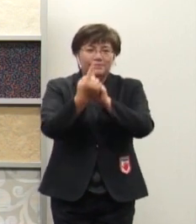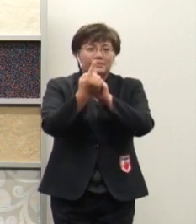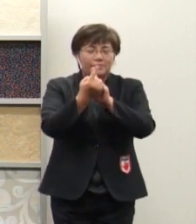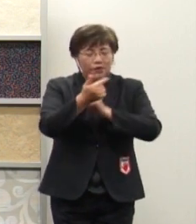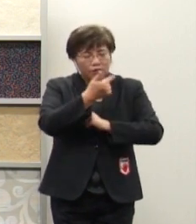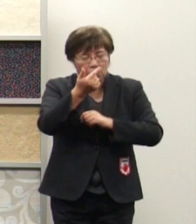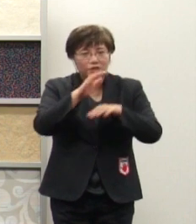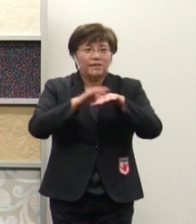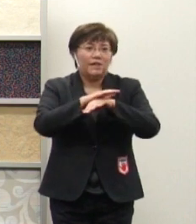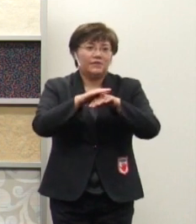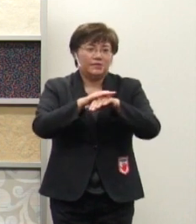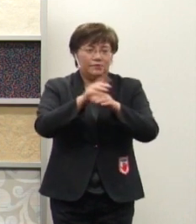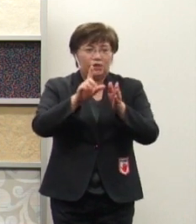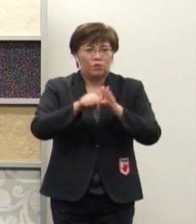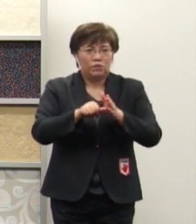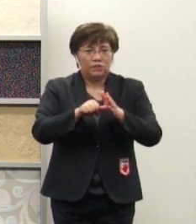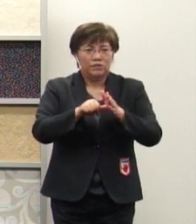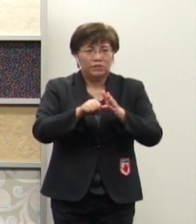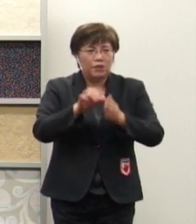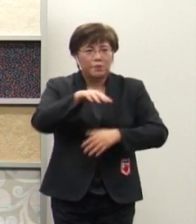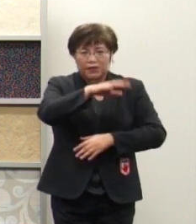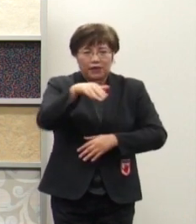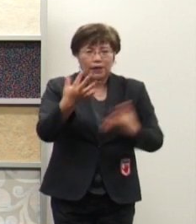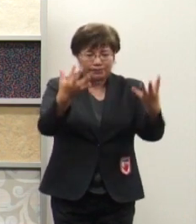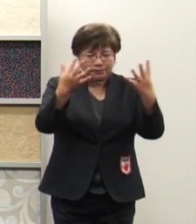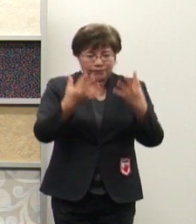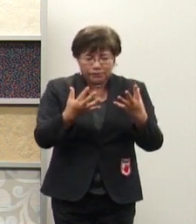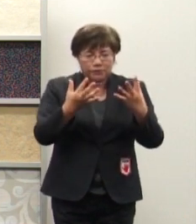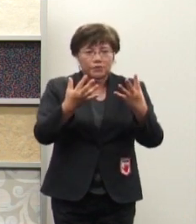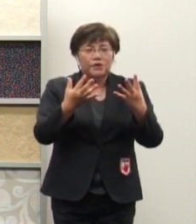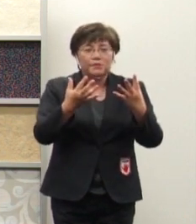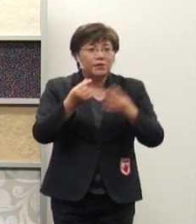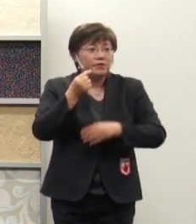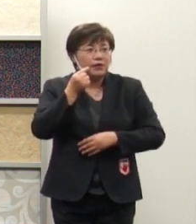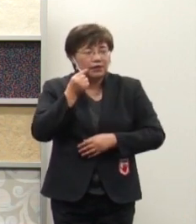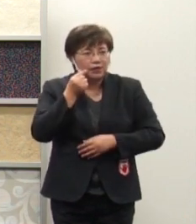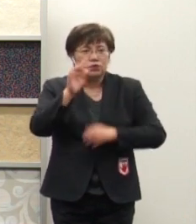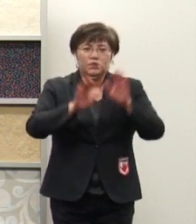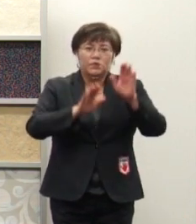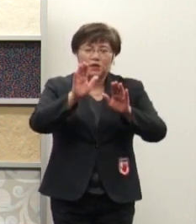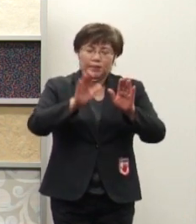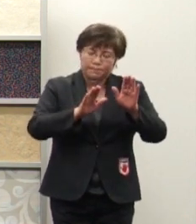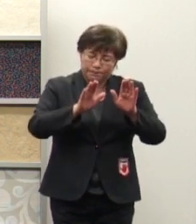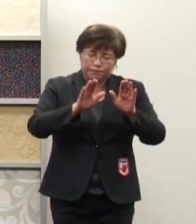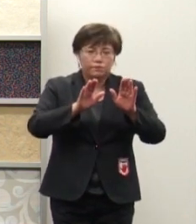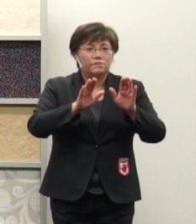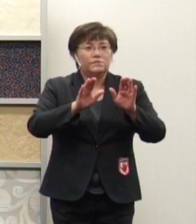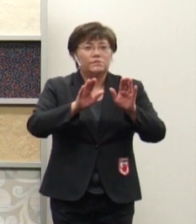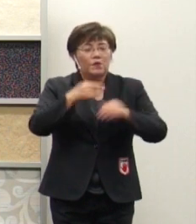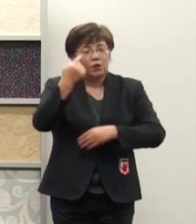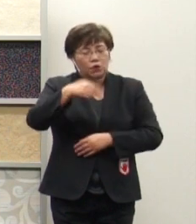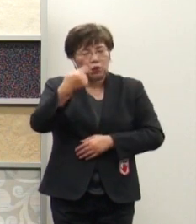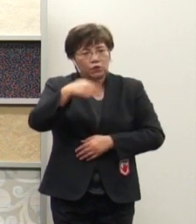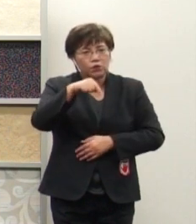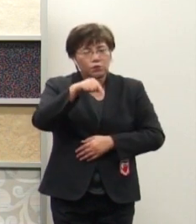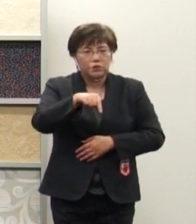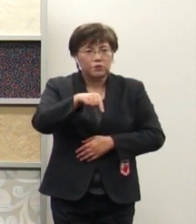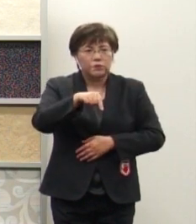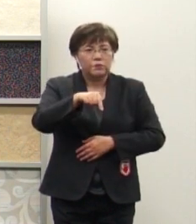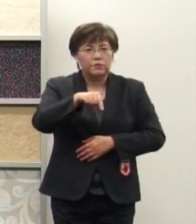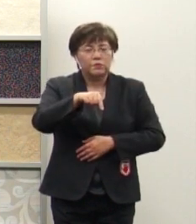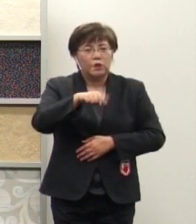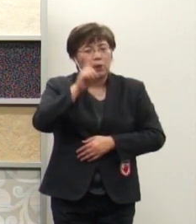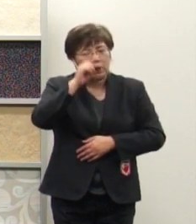時に全員が顔を合わせる機会がないというのは、やはりこれは教育上むしろ弊害の